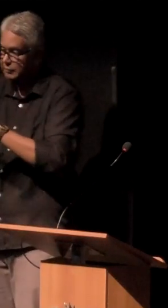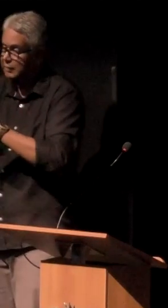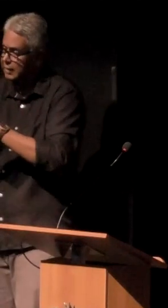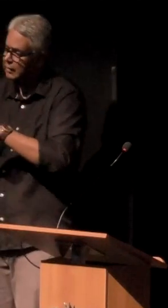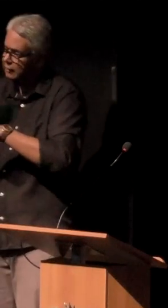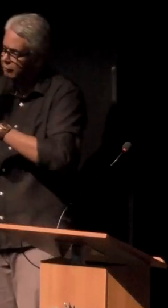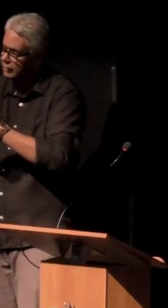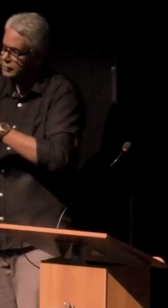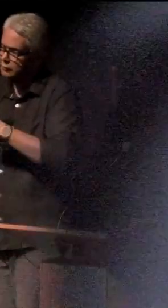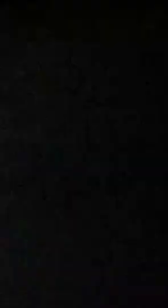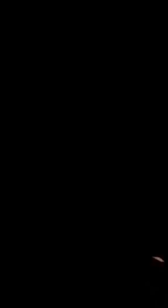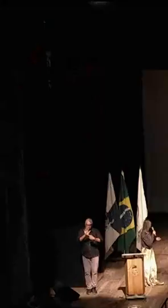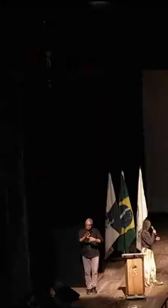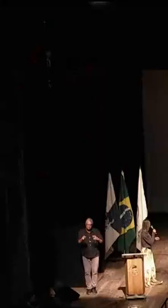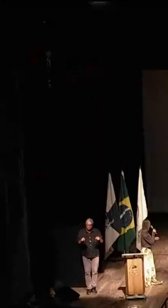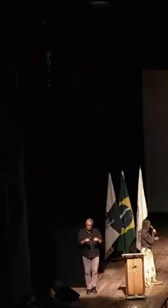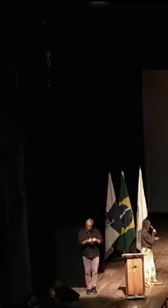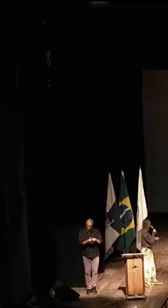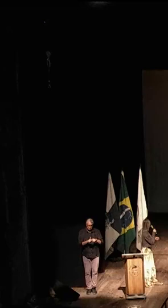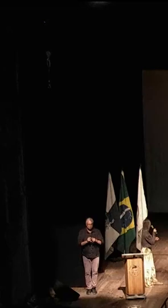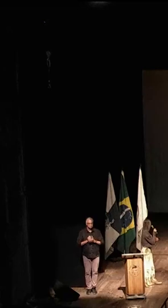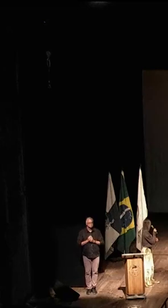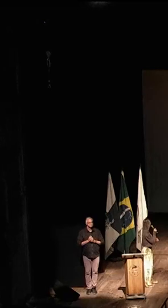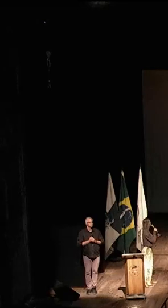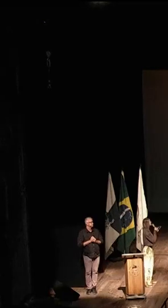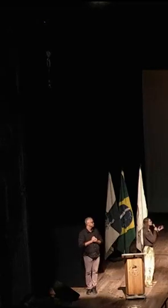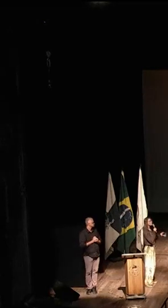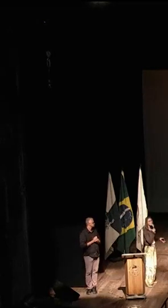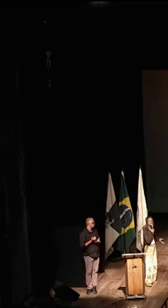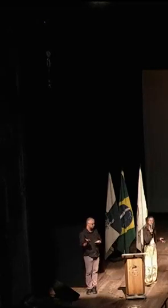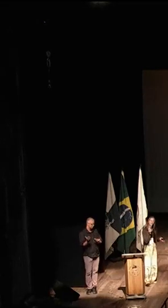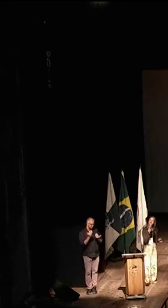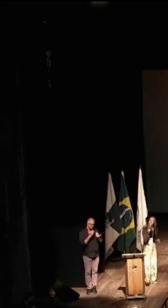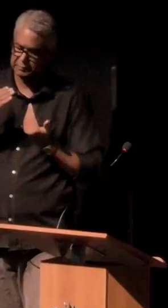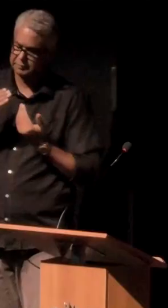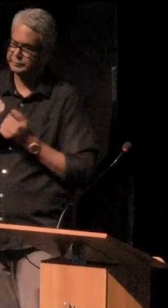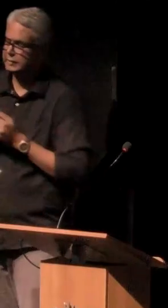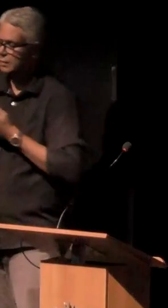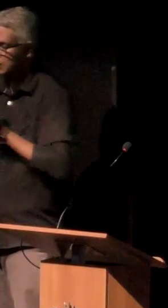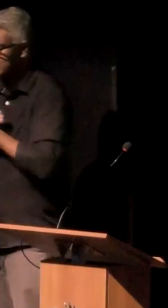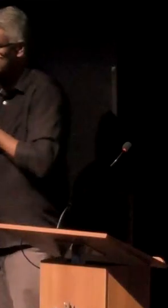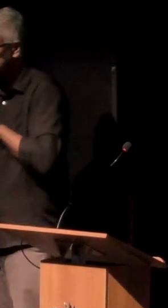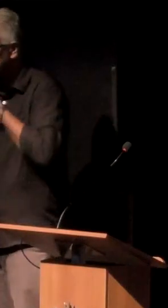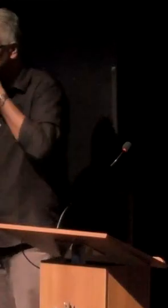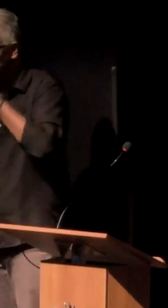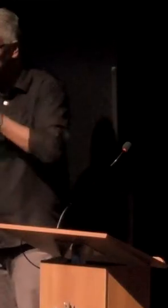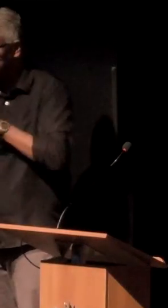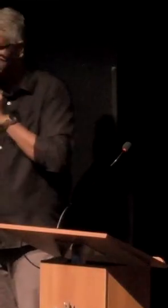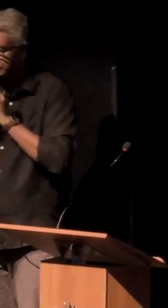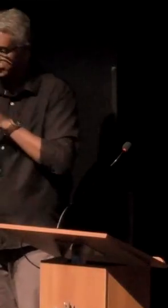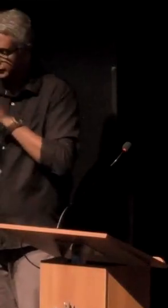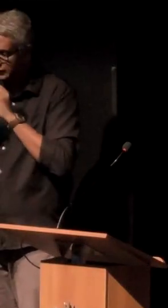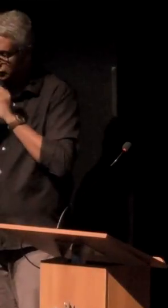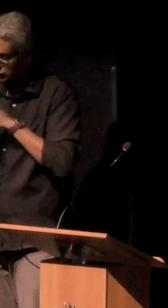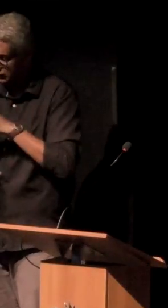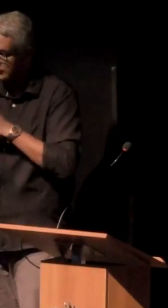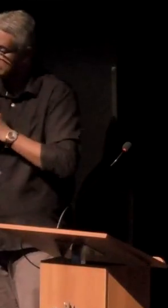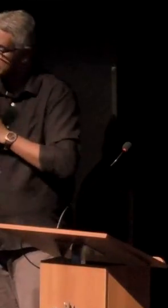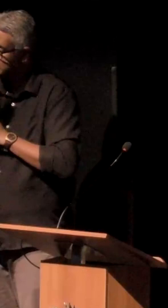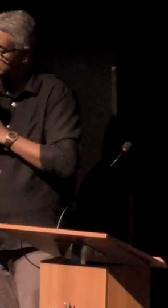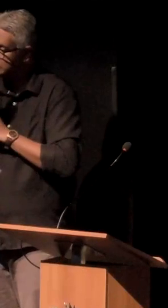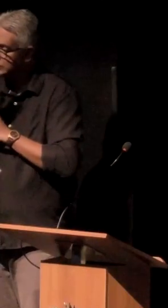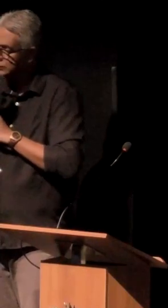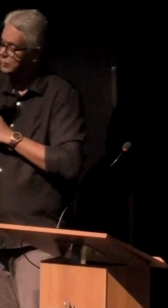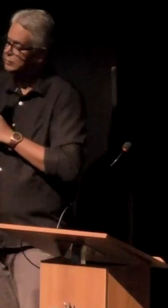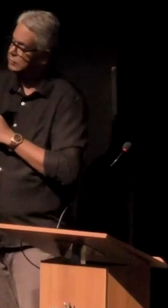contar para vocês como é que é tô bem vamos lá então começando a falar sobre a educação alimentar e nutricional no pinae a